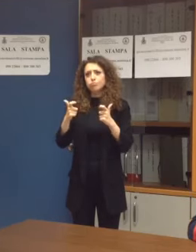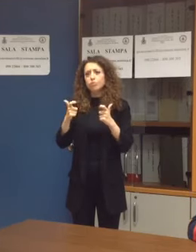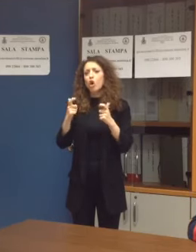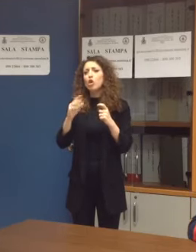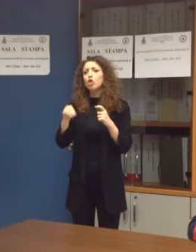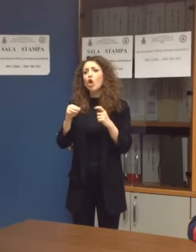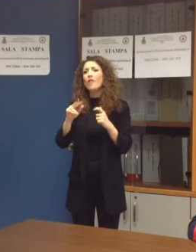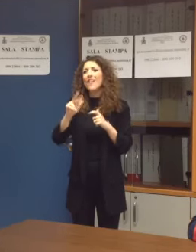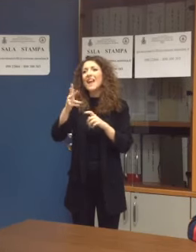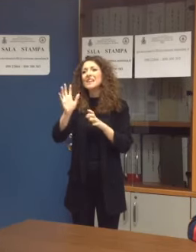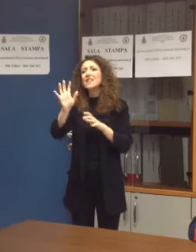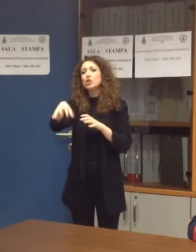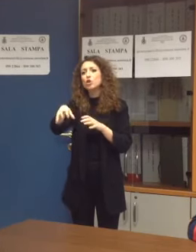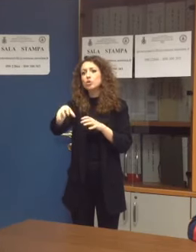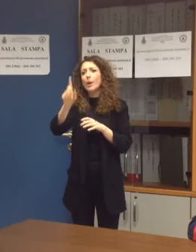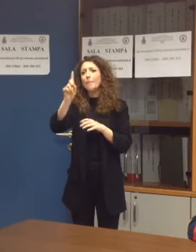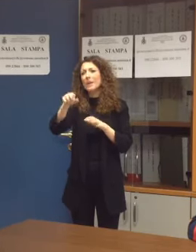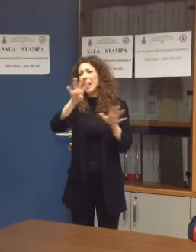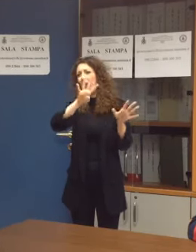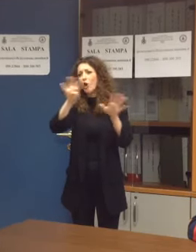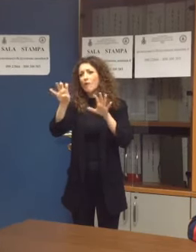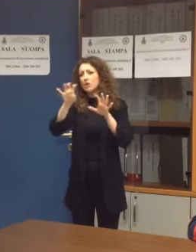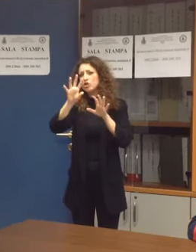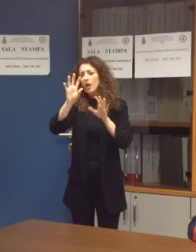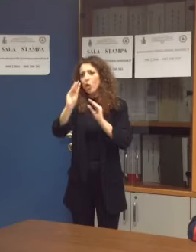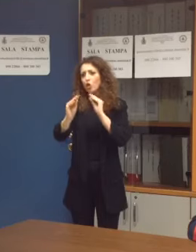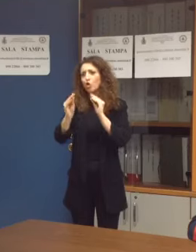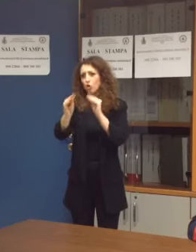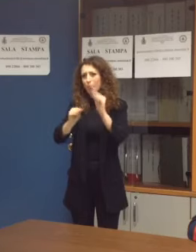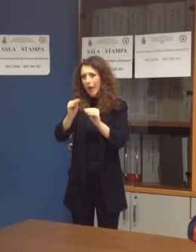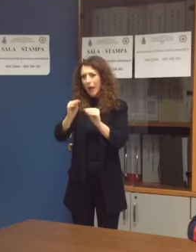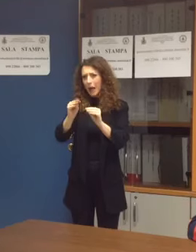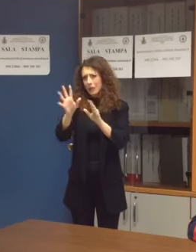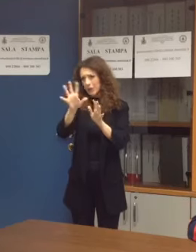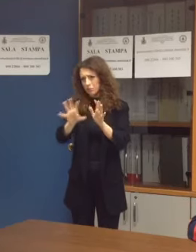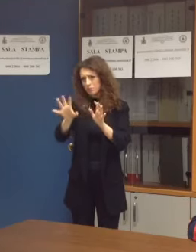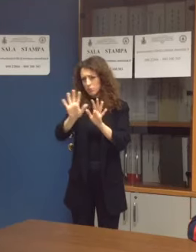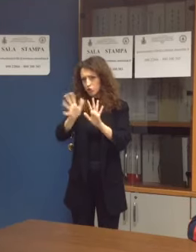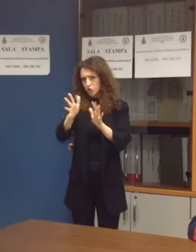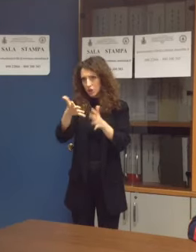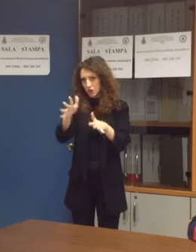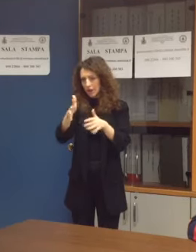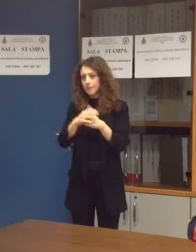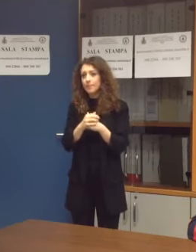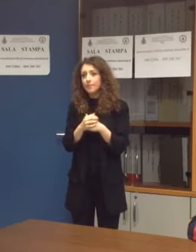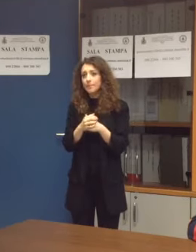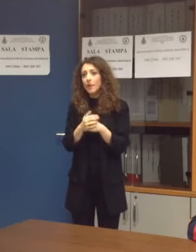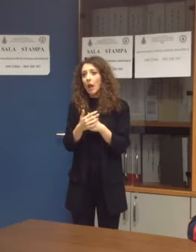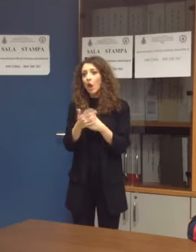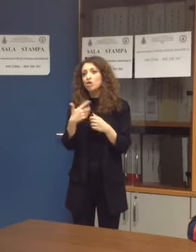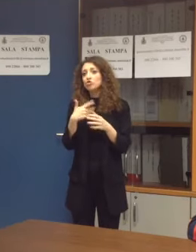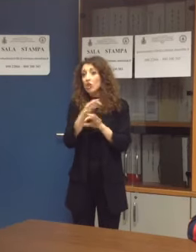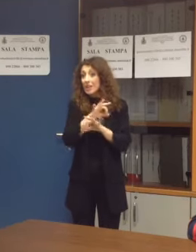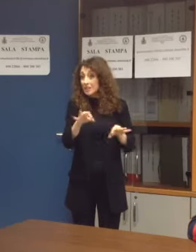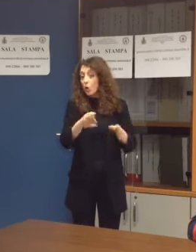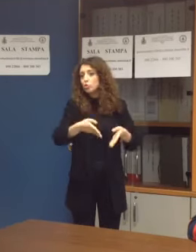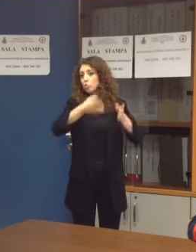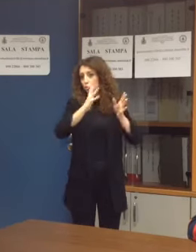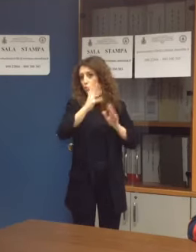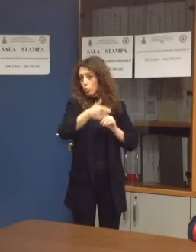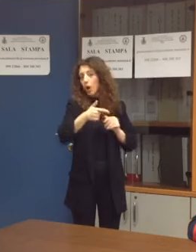circoscrizione, circa 1900 domande, quindi proprio per questo noi avevamo messo a disposizione un'altra struttura che domani comunque sarà